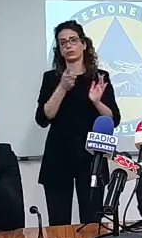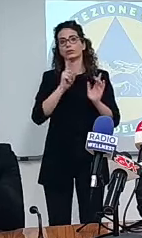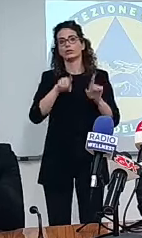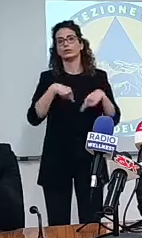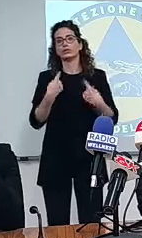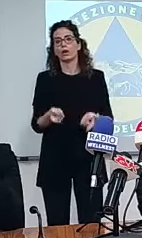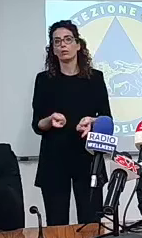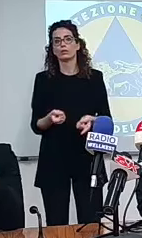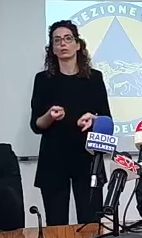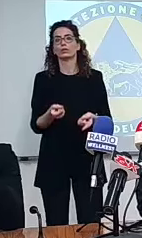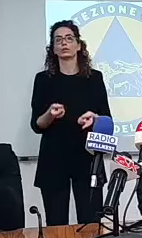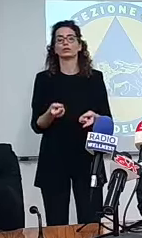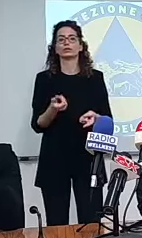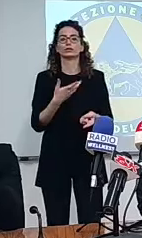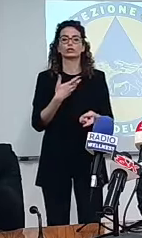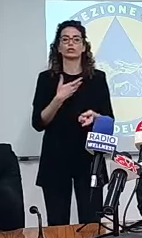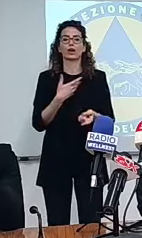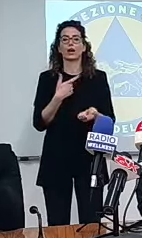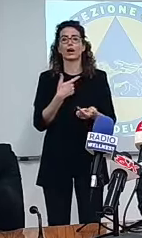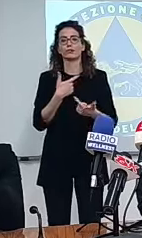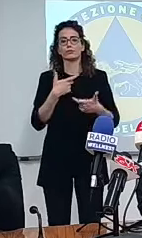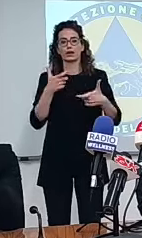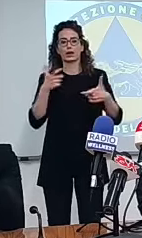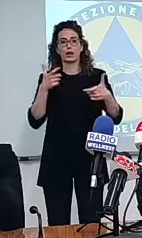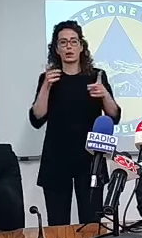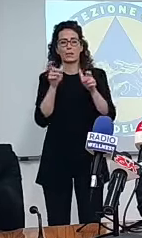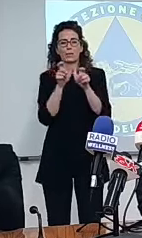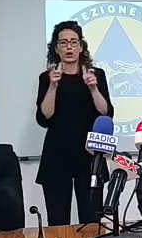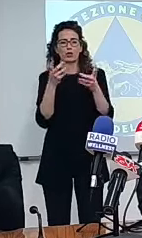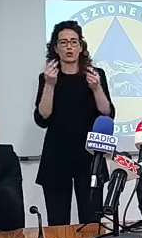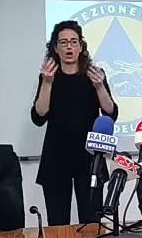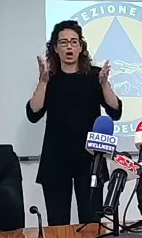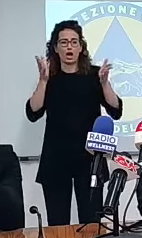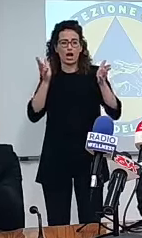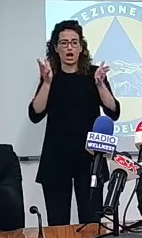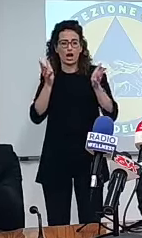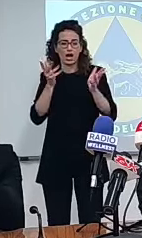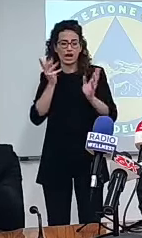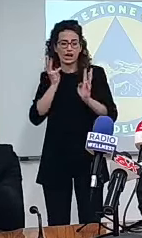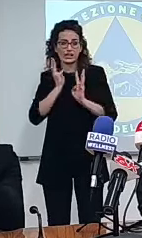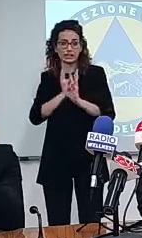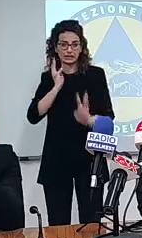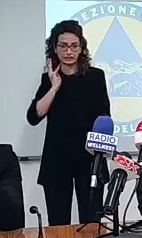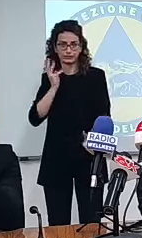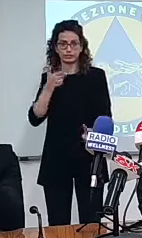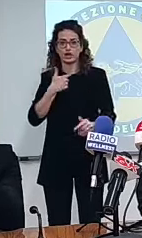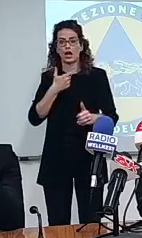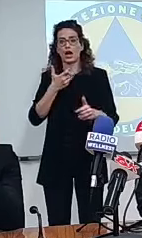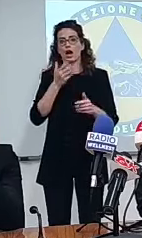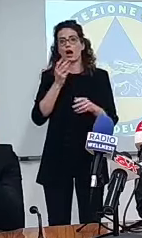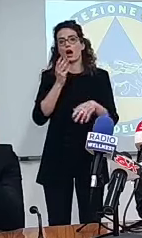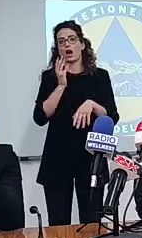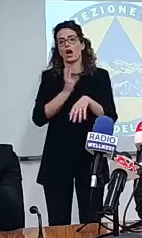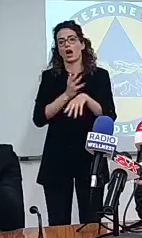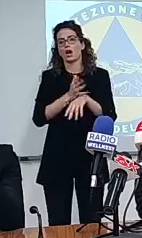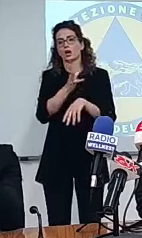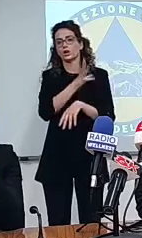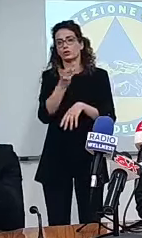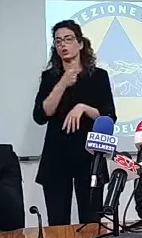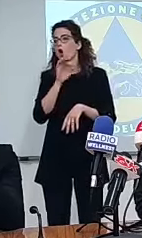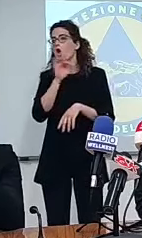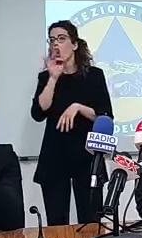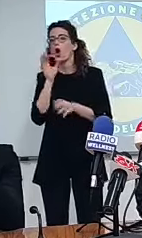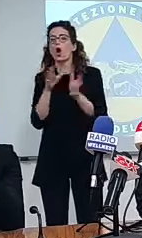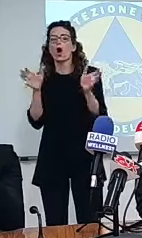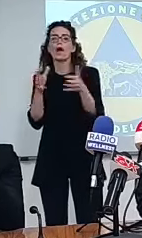ci sarà... l'imbuto, perché se apriamo a tutti o apriamo ad altre categorie, che so, i centri estivi, che è una